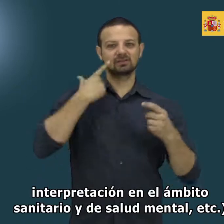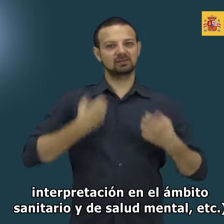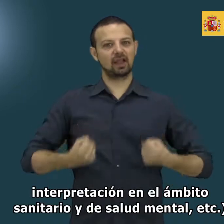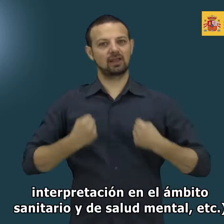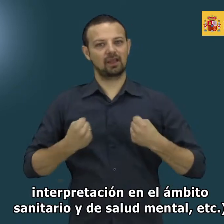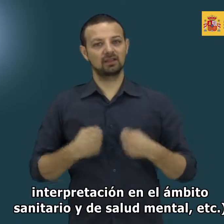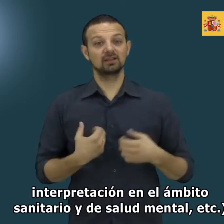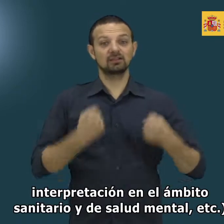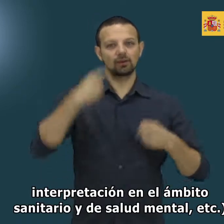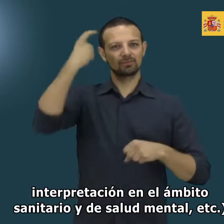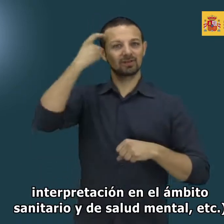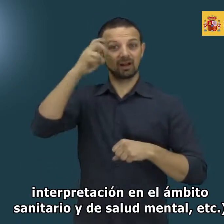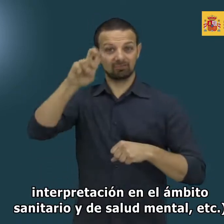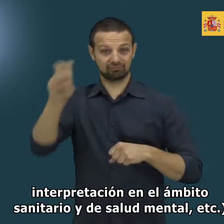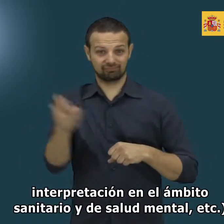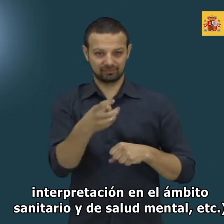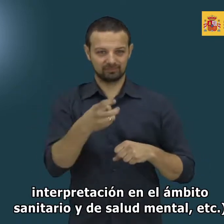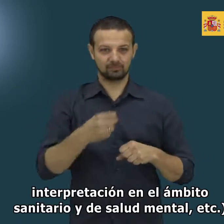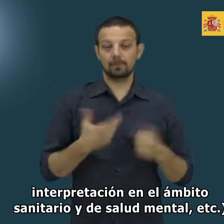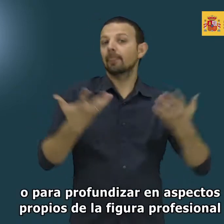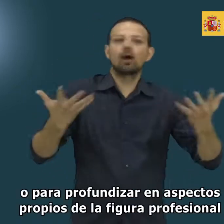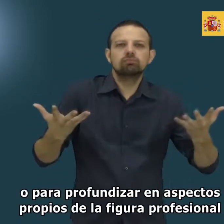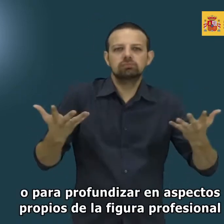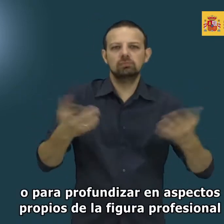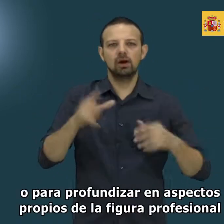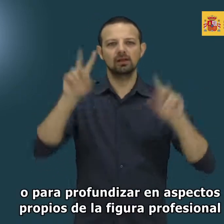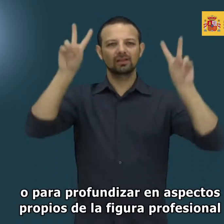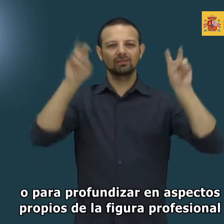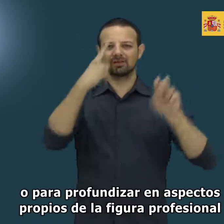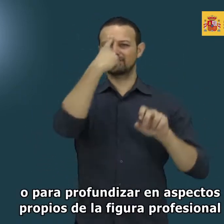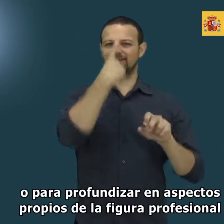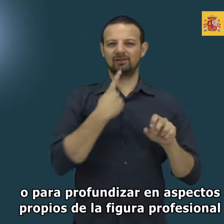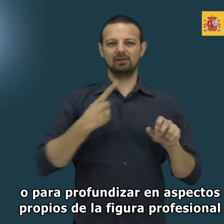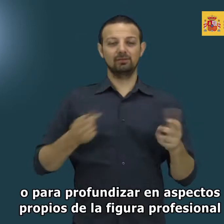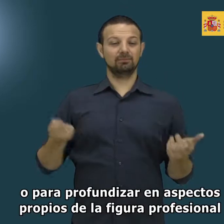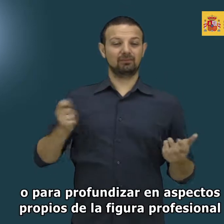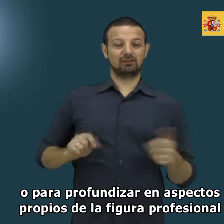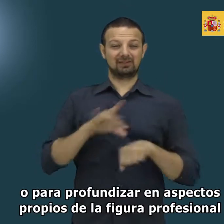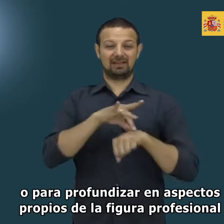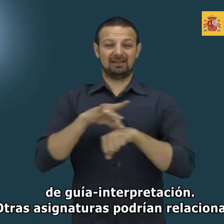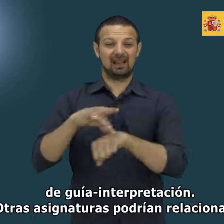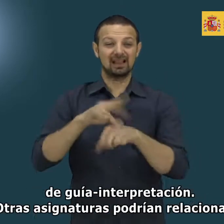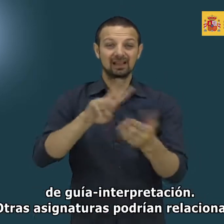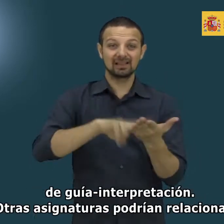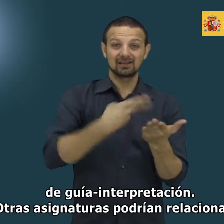de salud mental, etc. O para profundizar en aspectos propios de la figura profesional de guía interpretación.